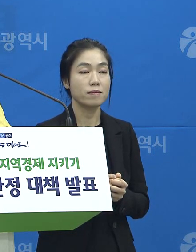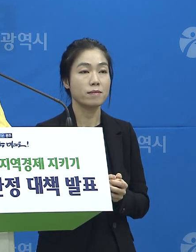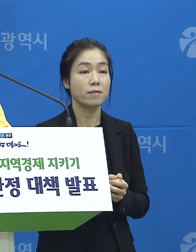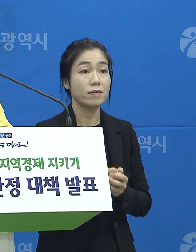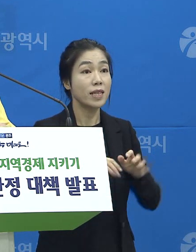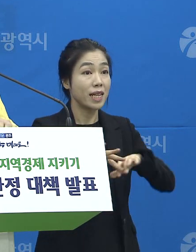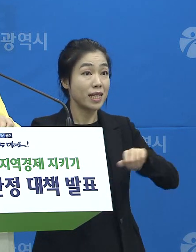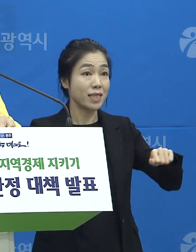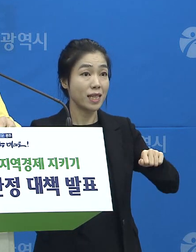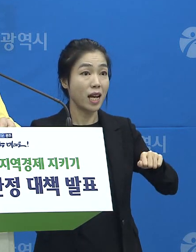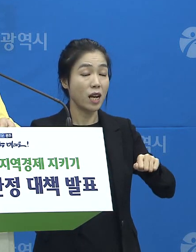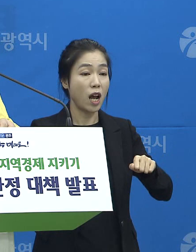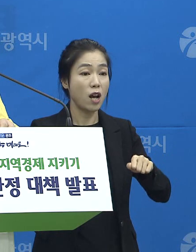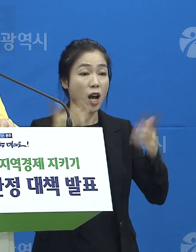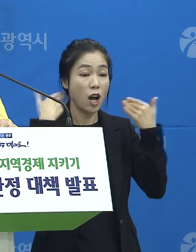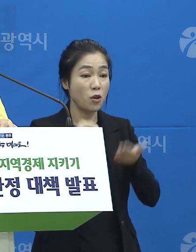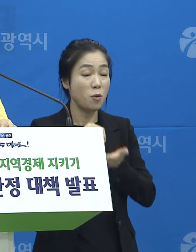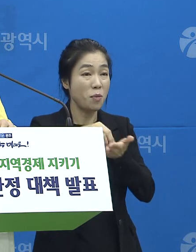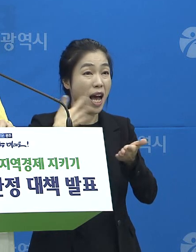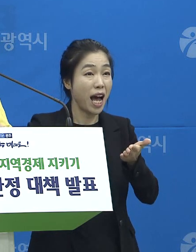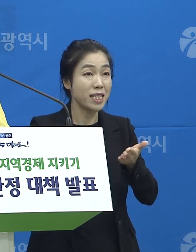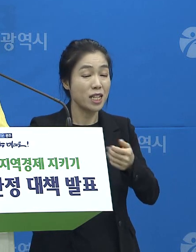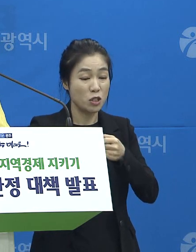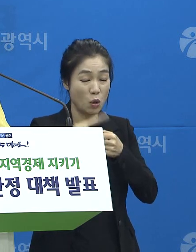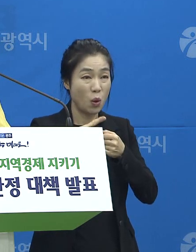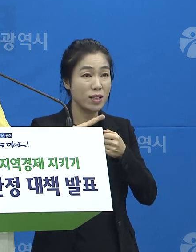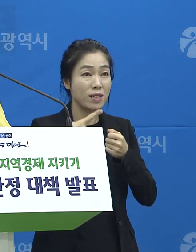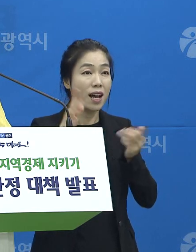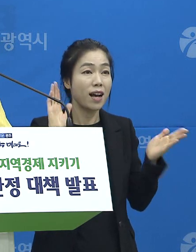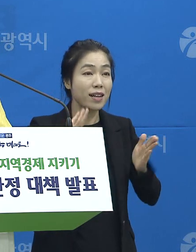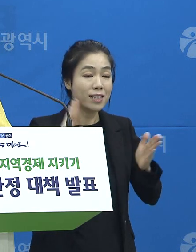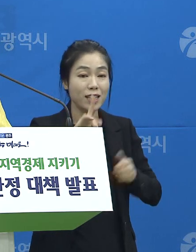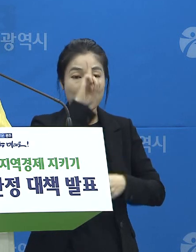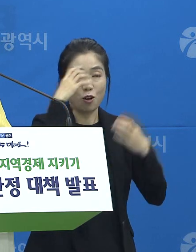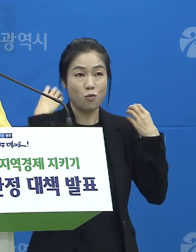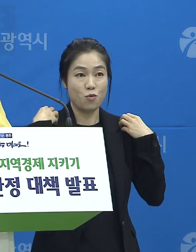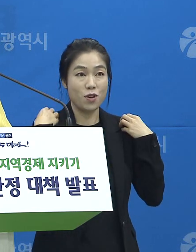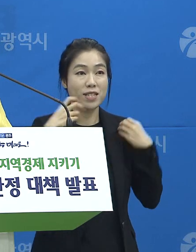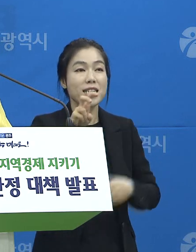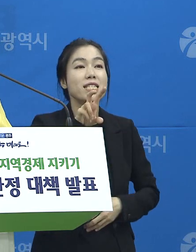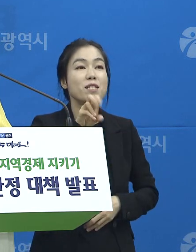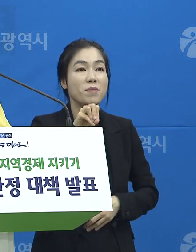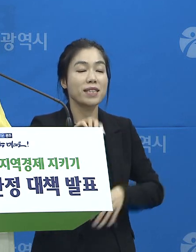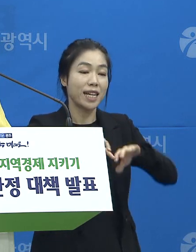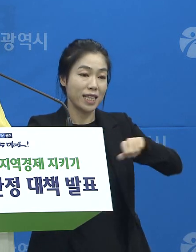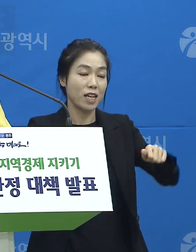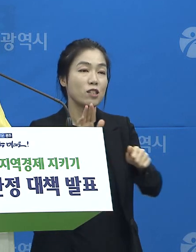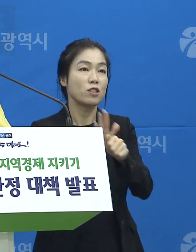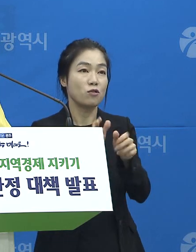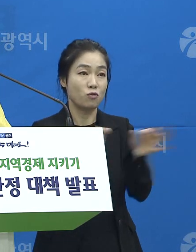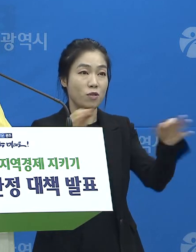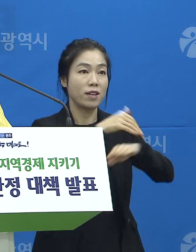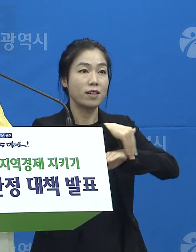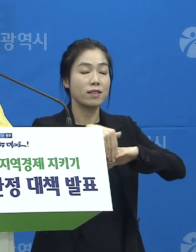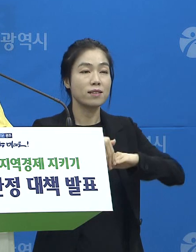이와 별도로 미취학 아동과 초등학생들은 정부에서 20만원씩 별도 지원